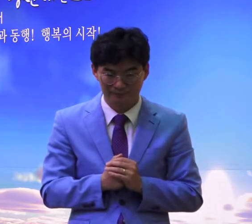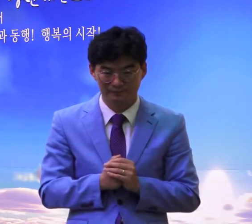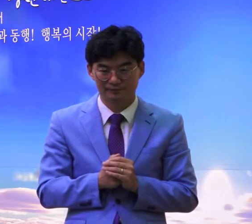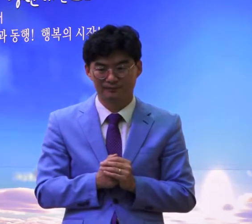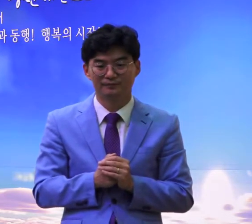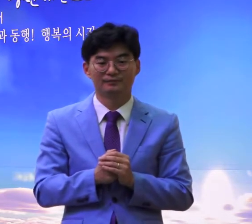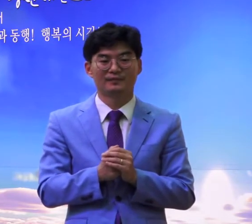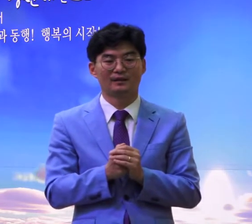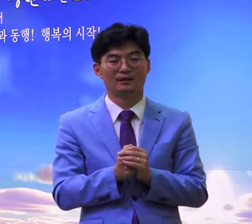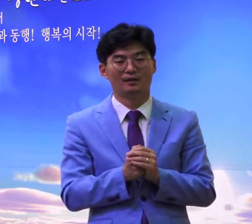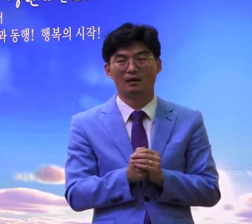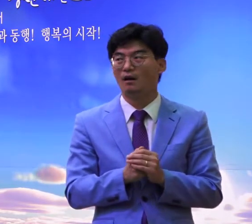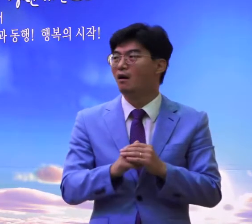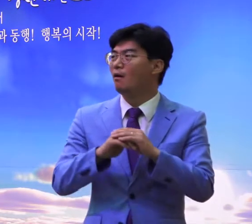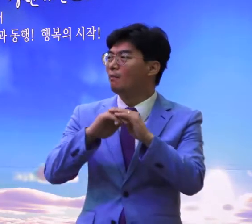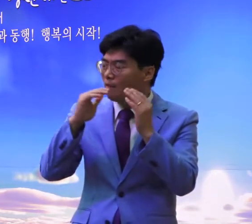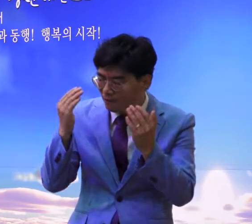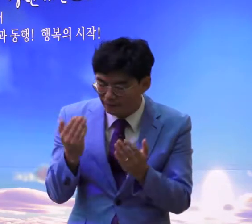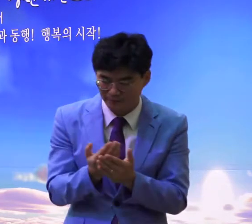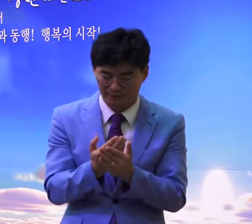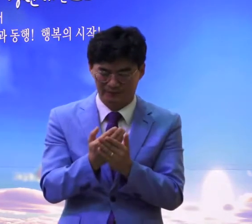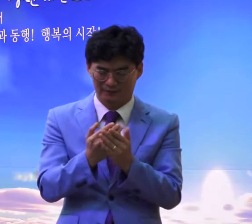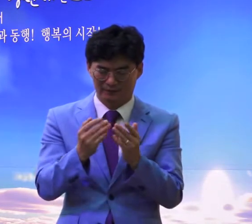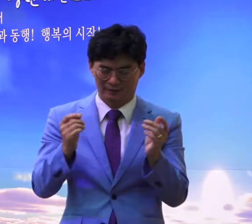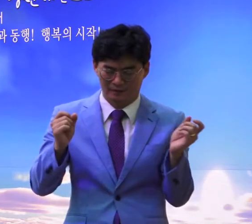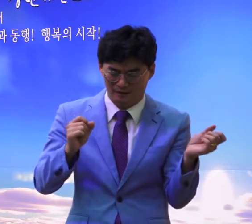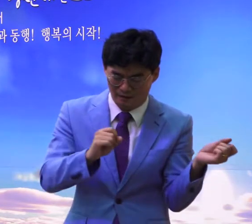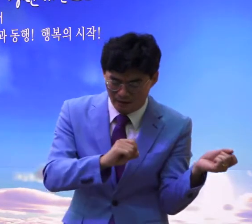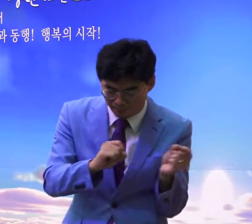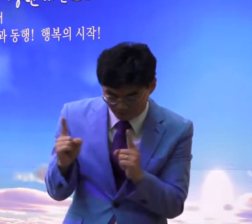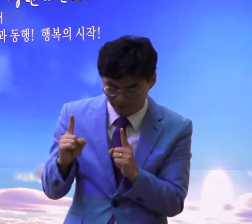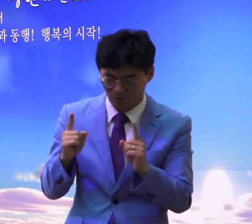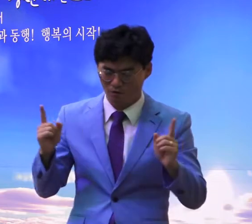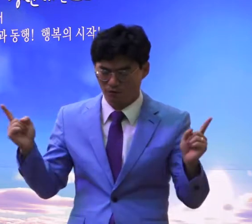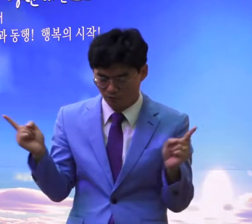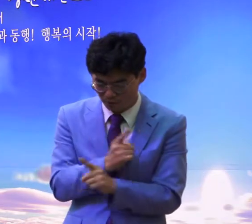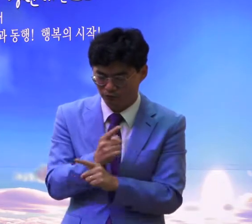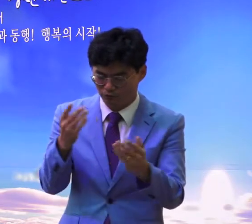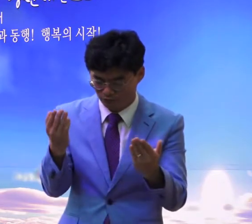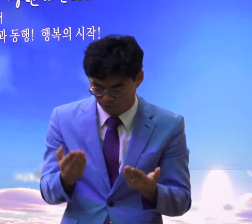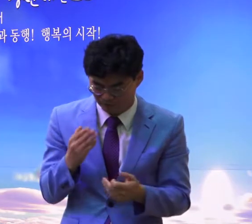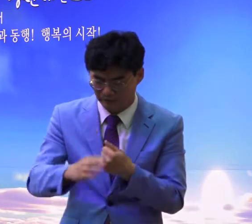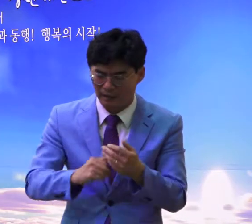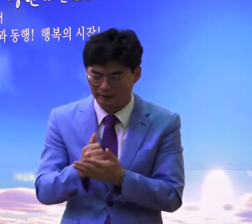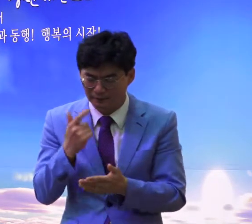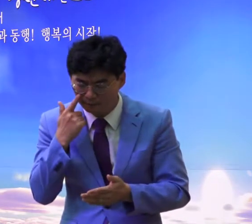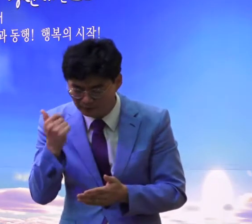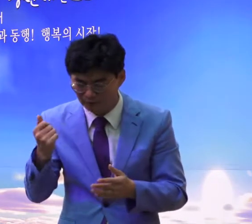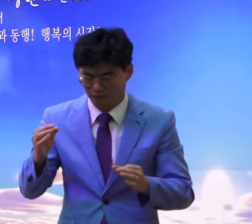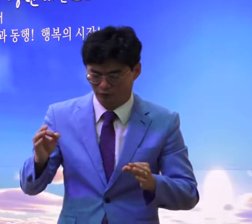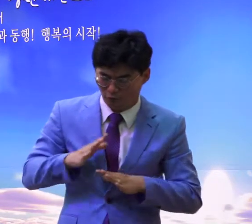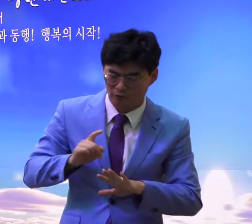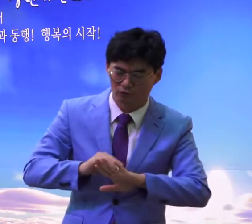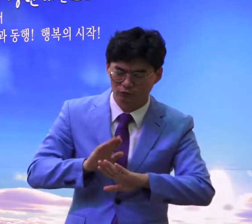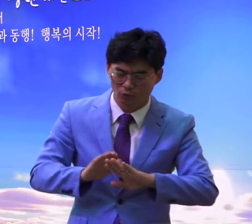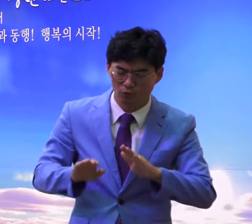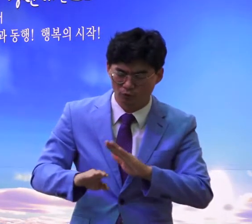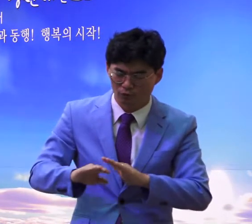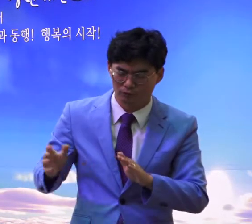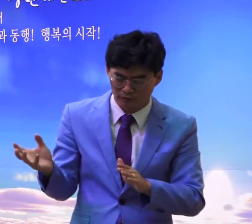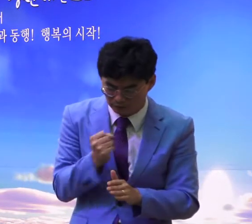모든 것을 회복시키시고 고치시는 하나님 아버지, 주의 놀라운 손길로 어루만져 주시고 역사하여 주시옵소서.